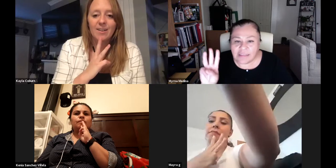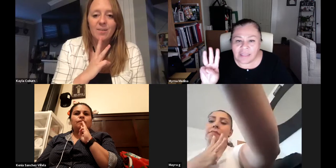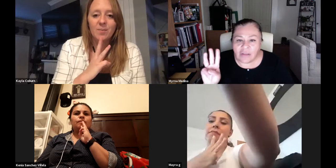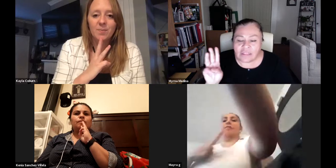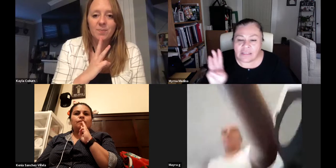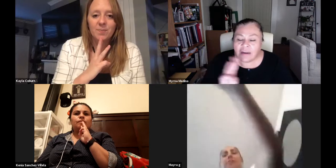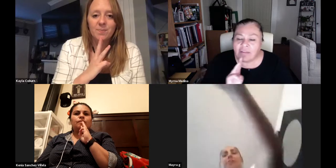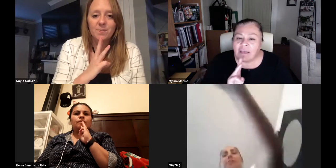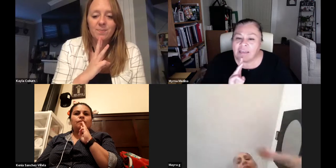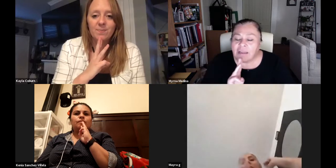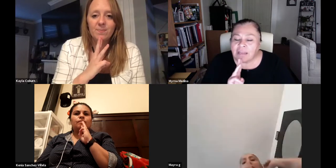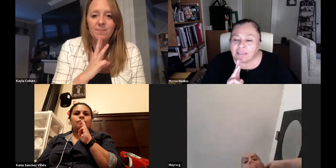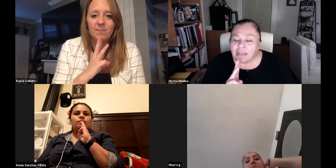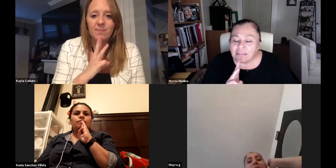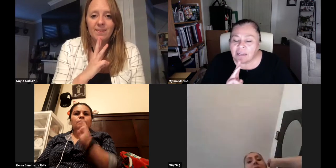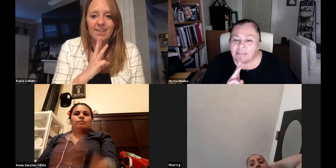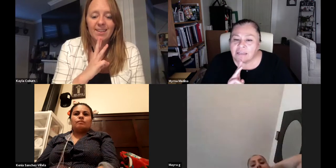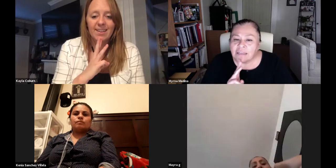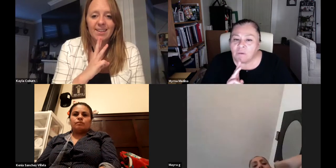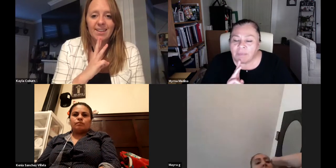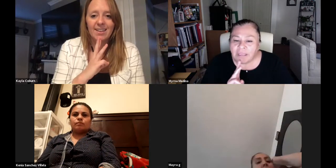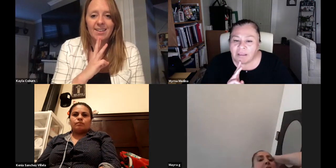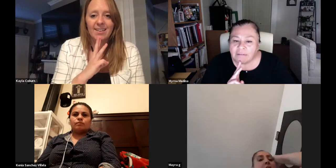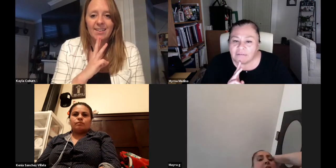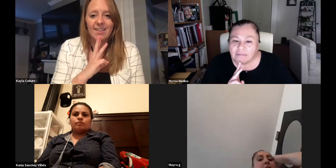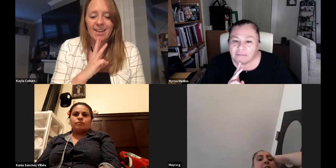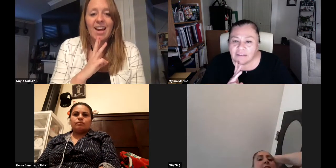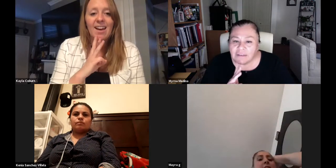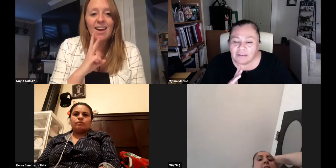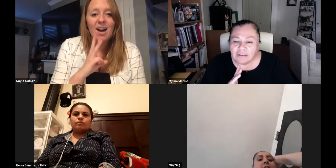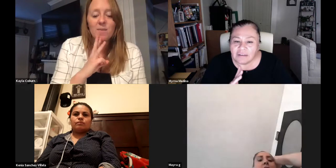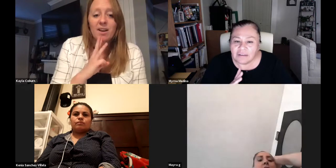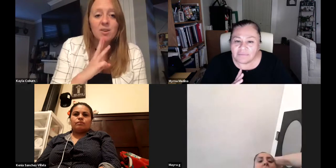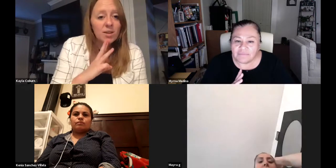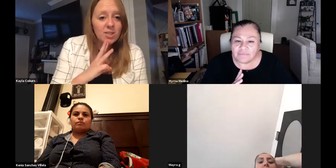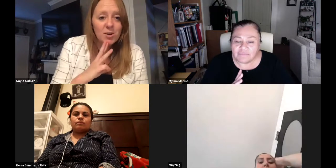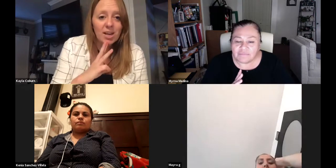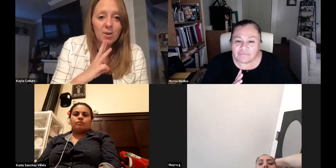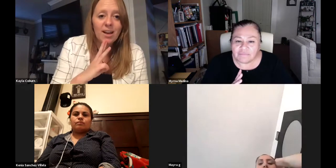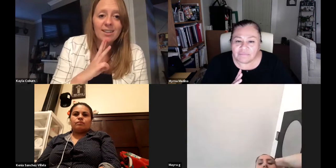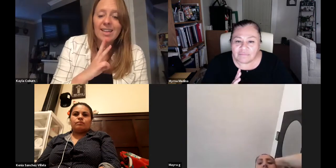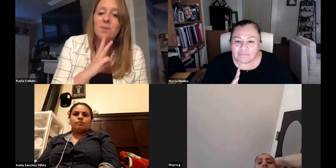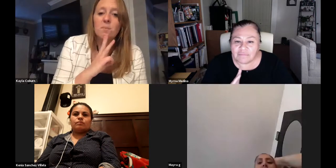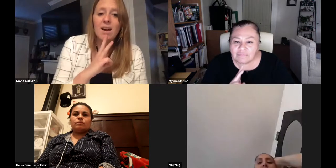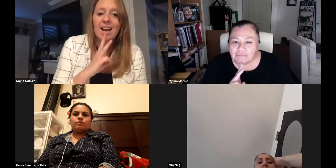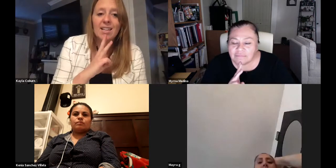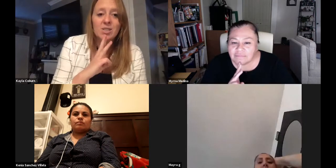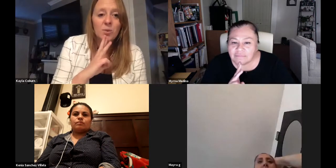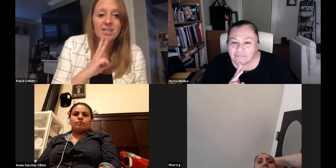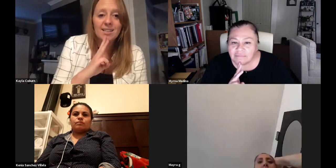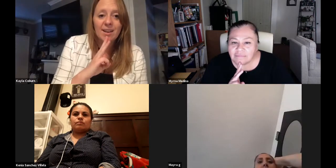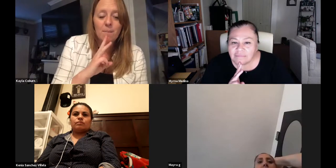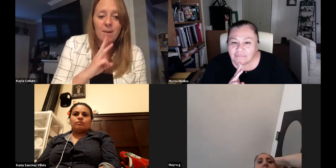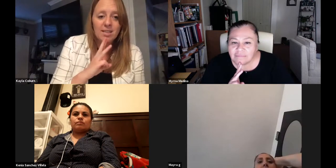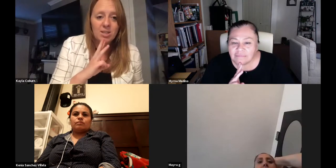tener 3 dedos hacia arriba y van a hacerlas en su barbilla. Everyone is doing it correctly, but I just